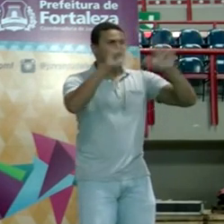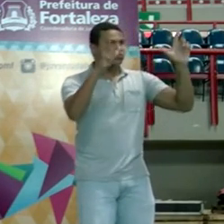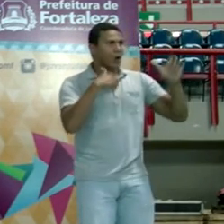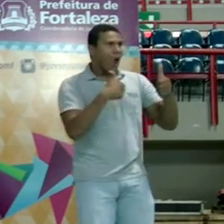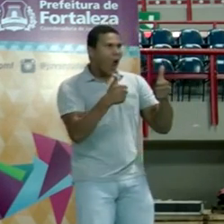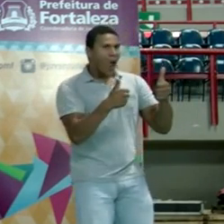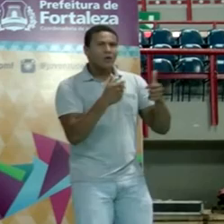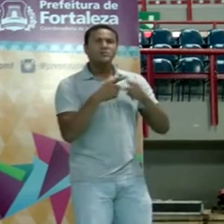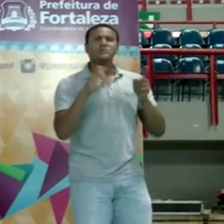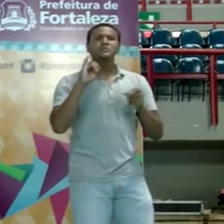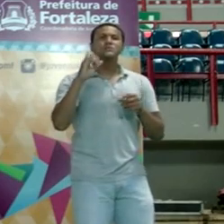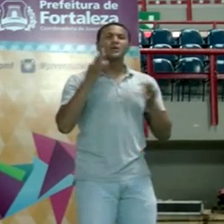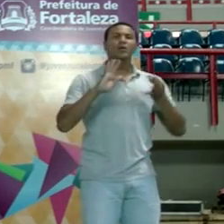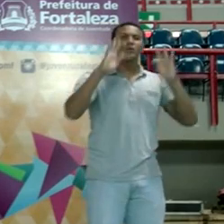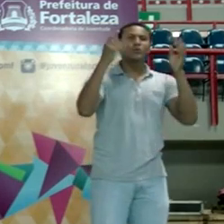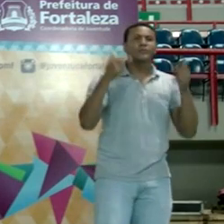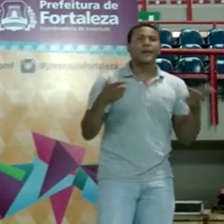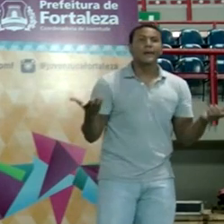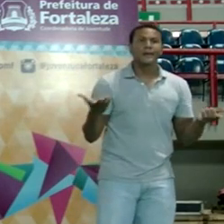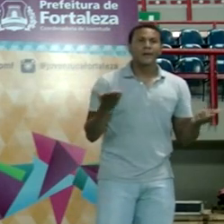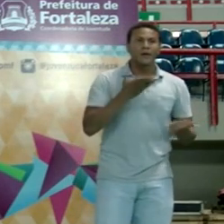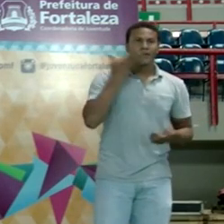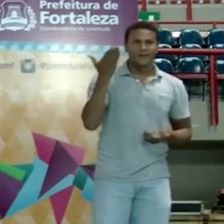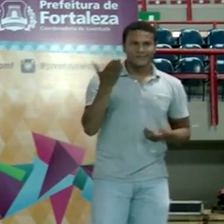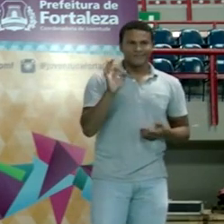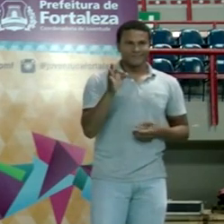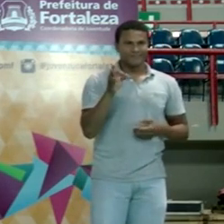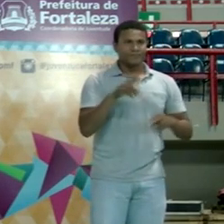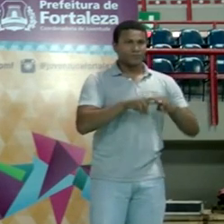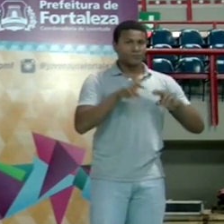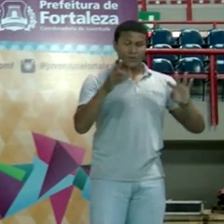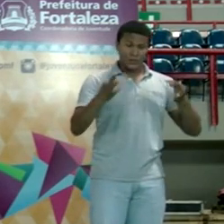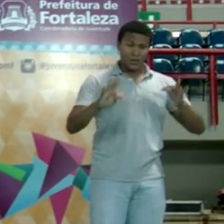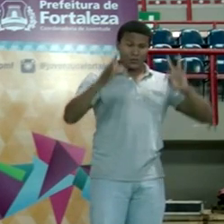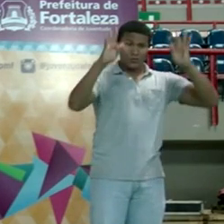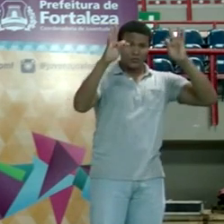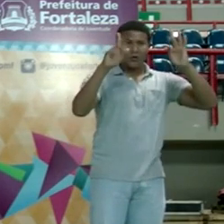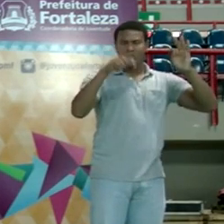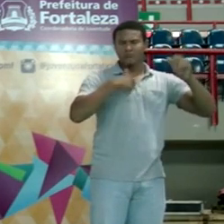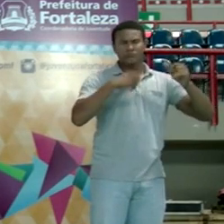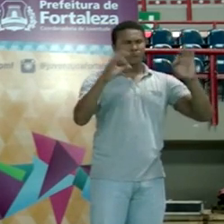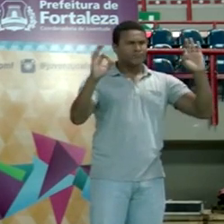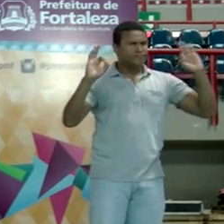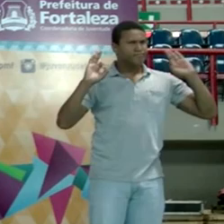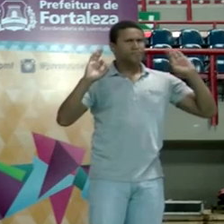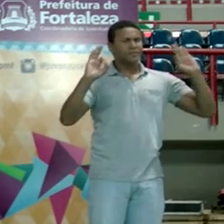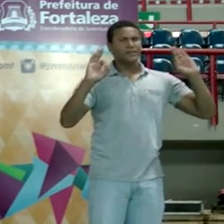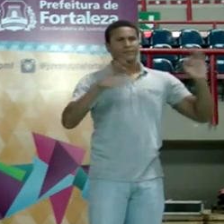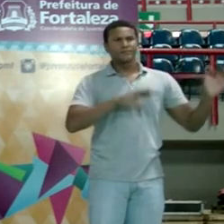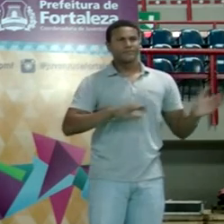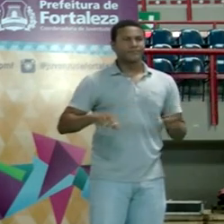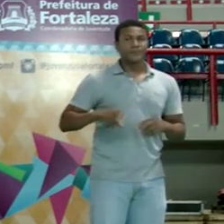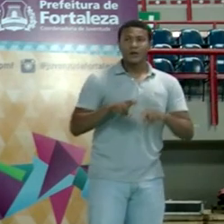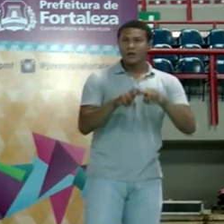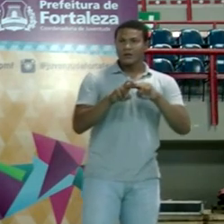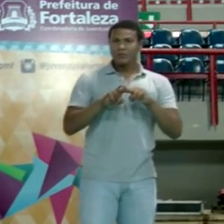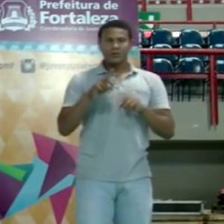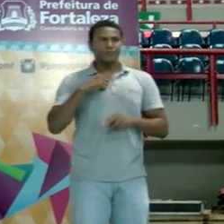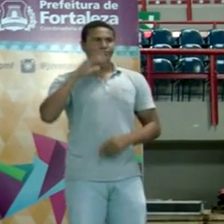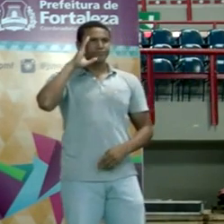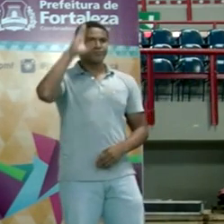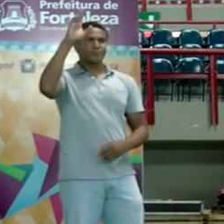a tecnologia. Então o avanço nas tecnologias foi sensacional. Aí o que vai acontecer? O